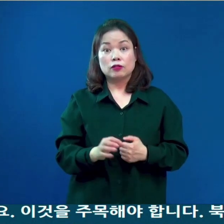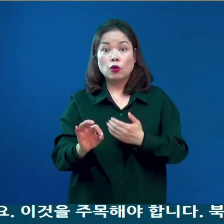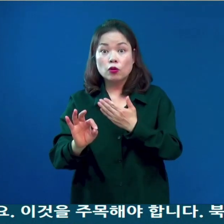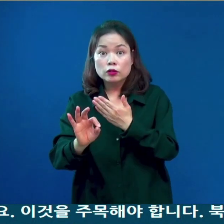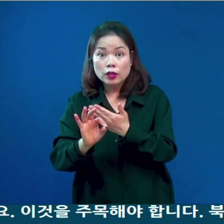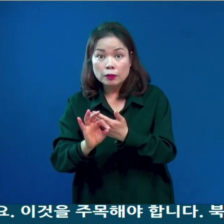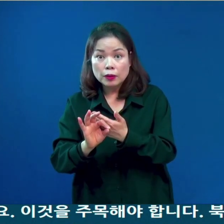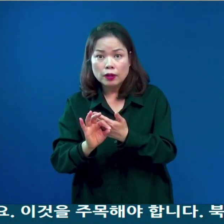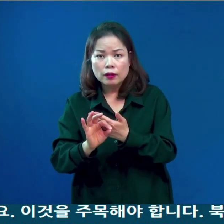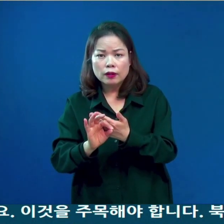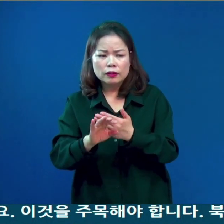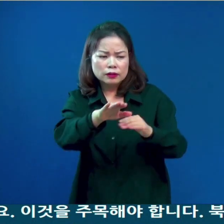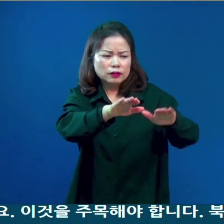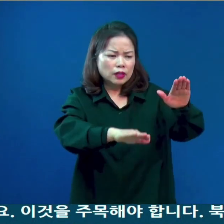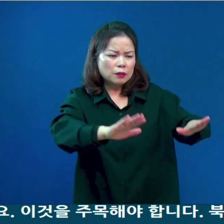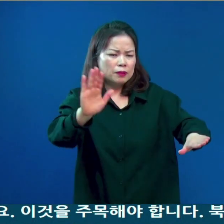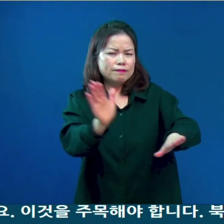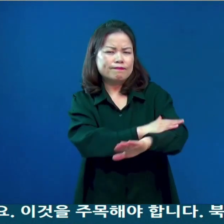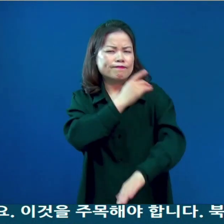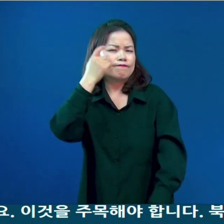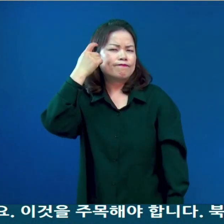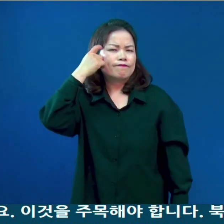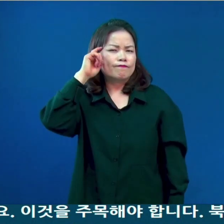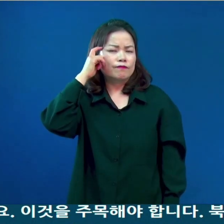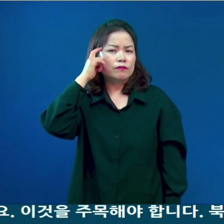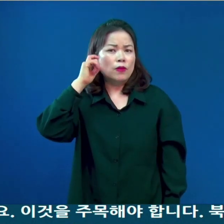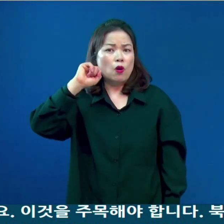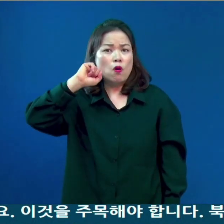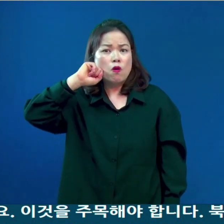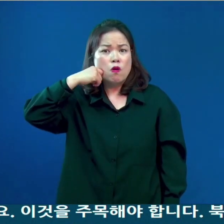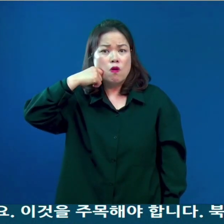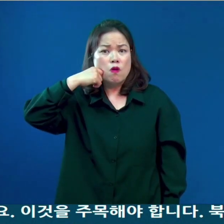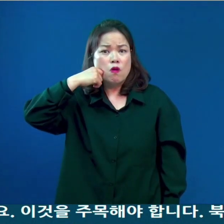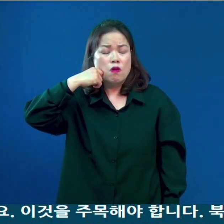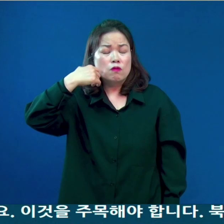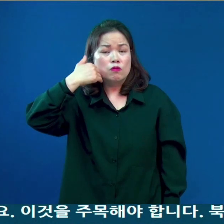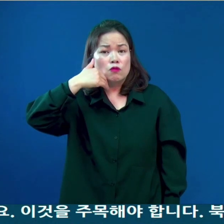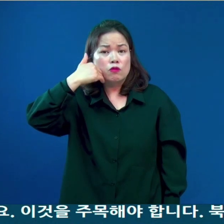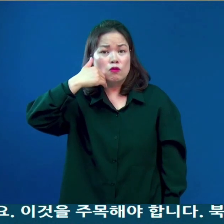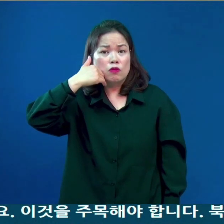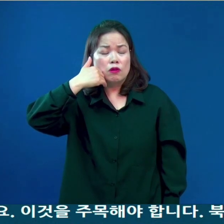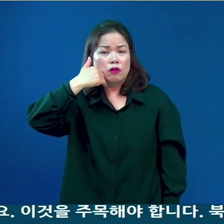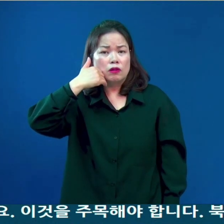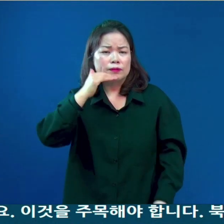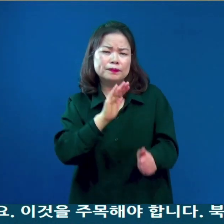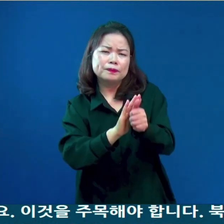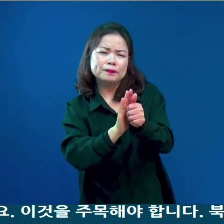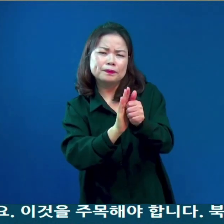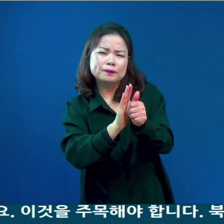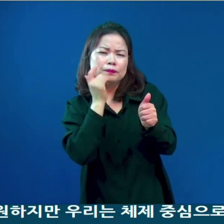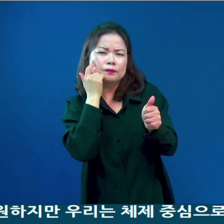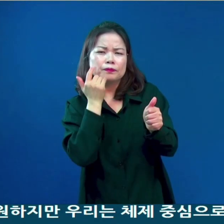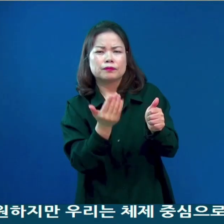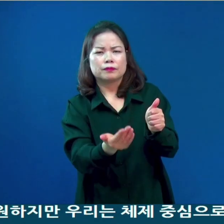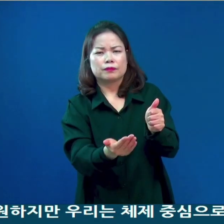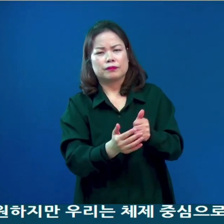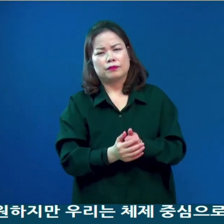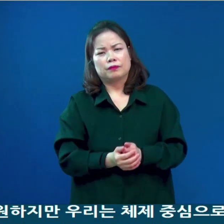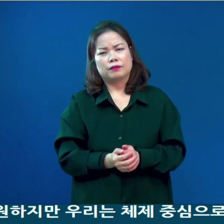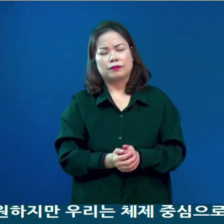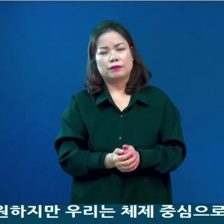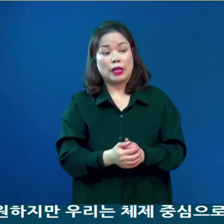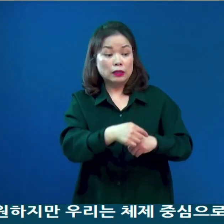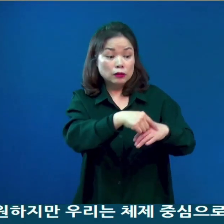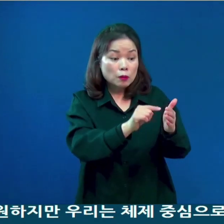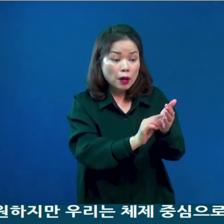그렇다면 차별과 편견, 그 어려움들을 누가 어루만져 줄 수 있을까요?